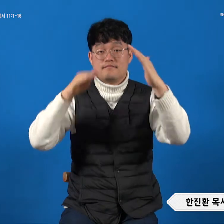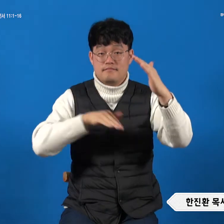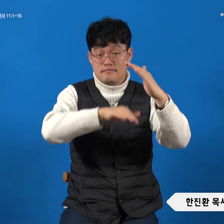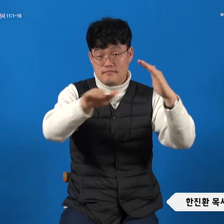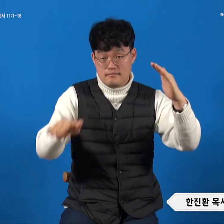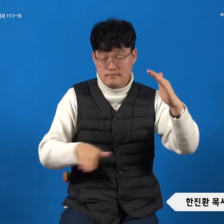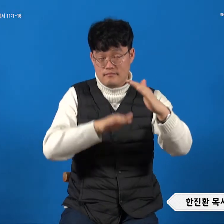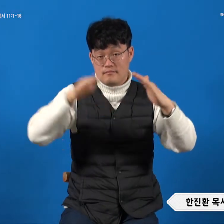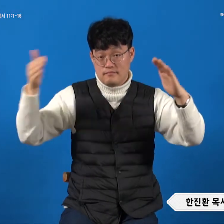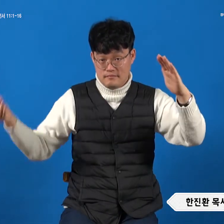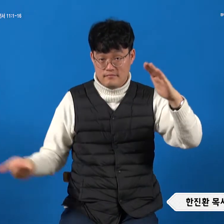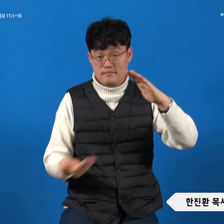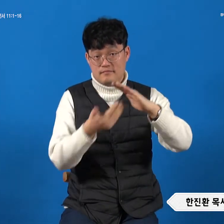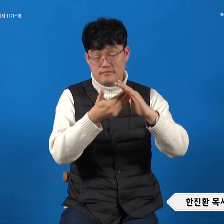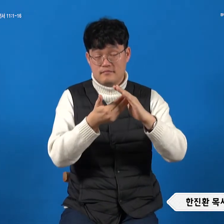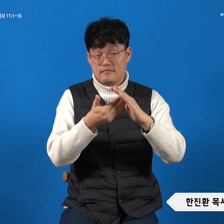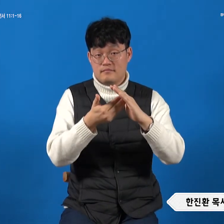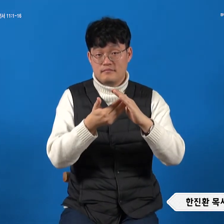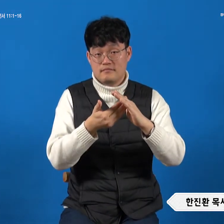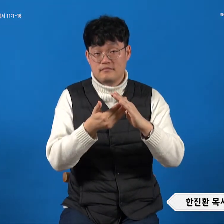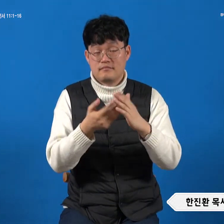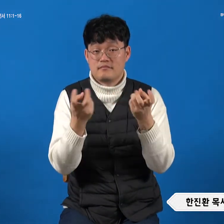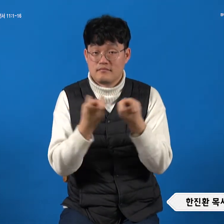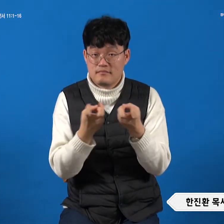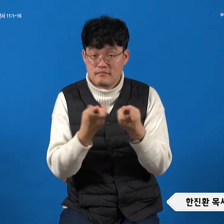행복한 가정을 이루는 마법의 비율